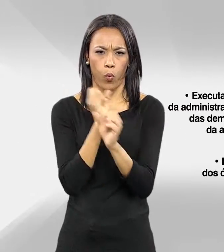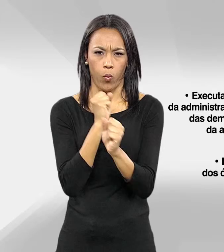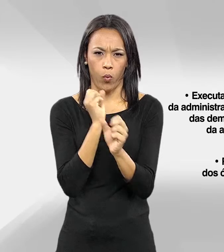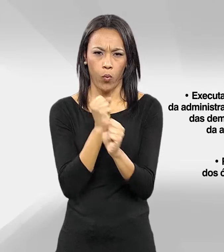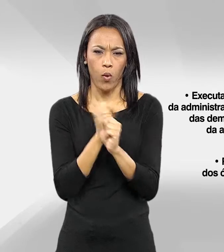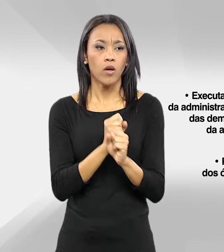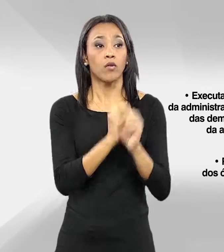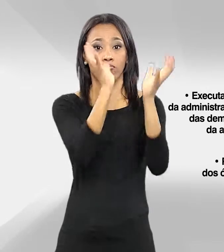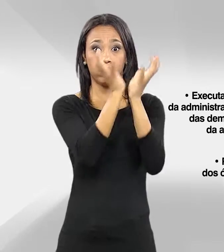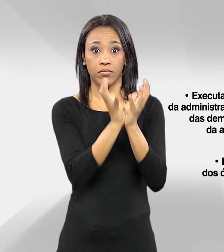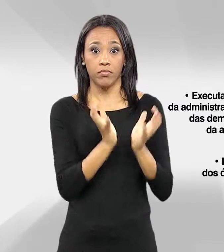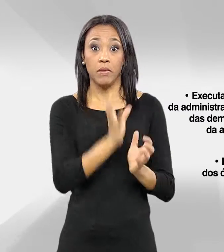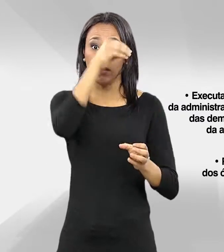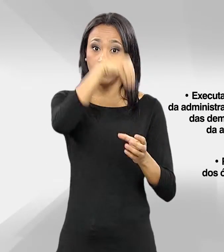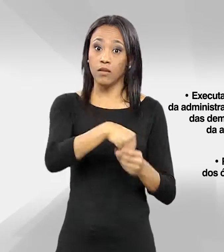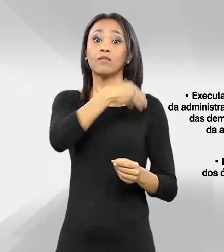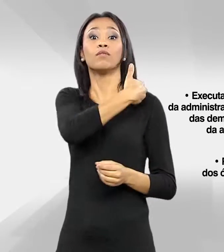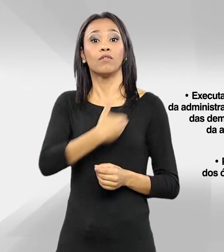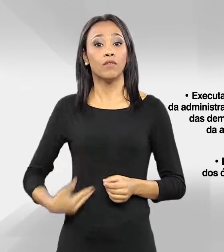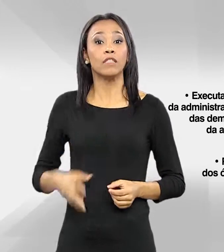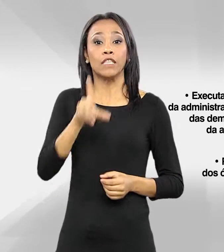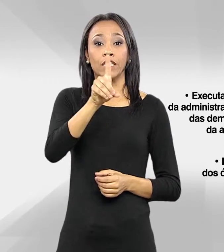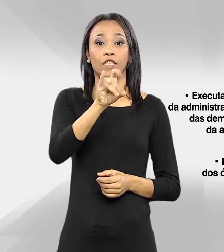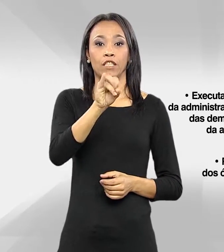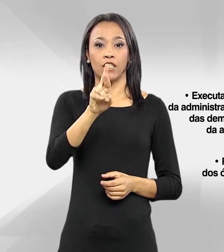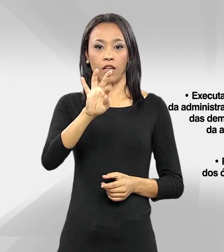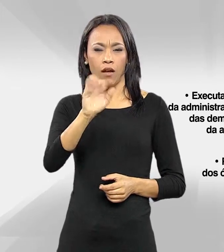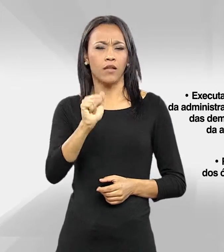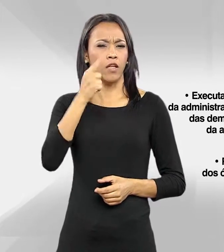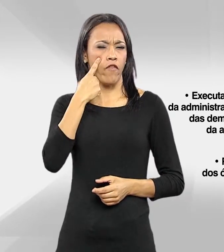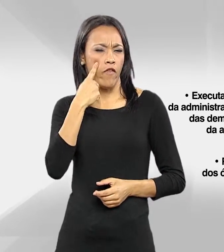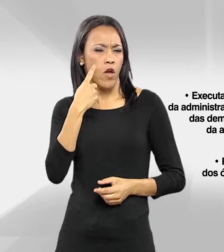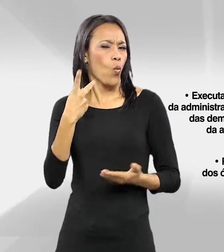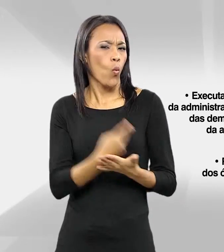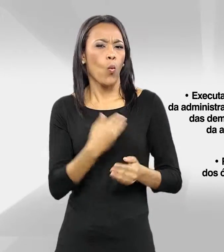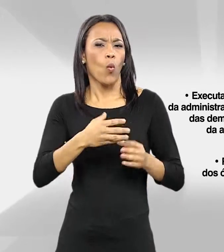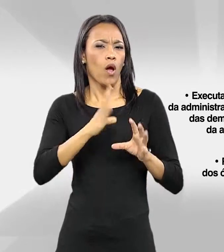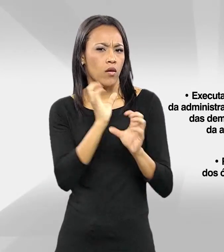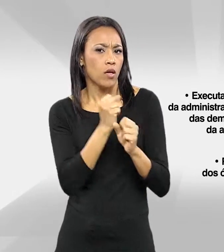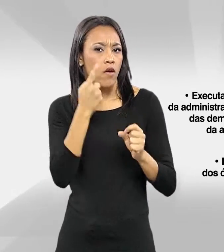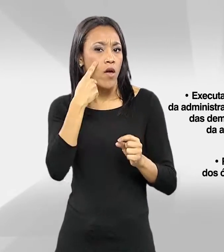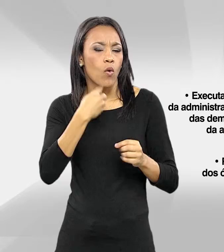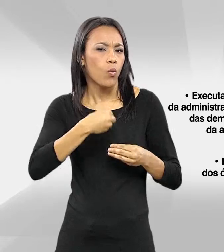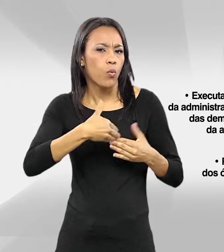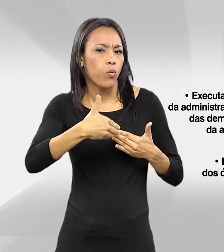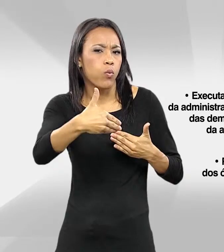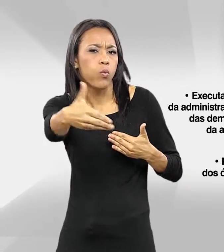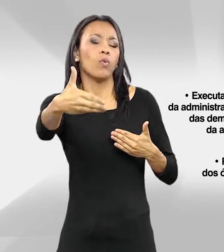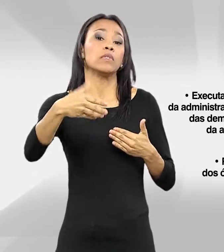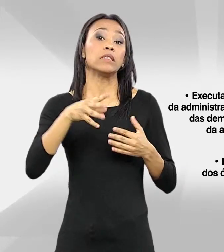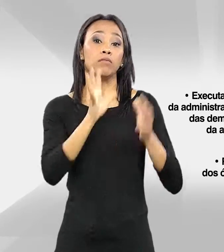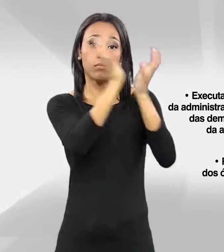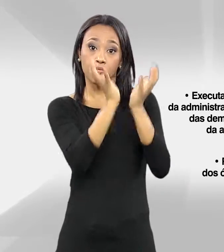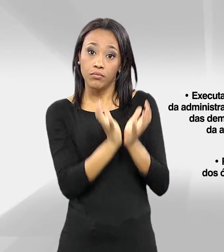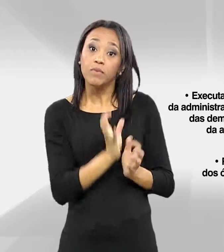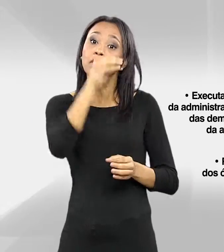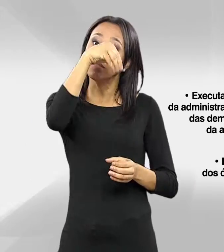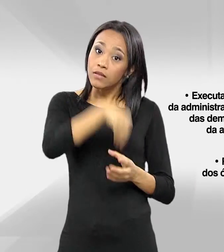exame e acompanhamento das demonstrações contábeis das entidades da administração indireta vinculadas à presidência